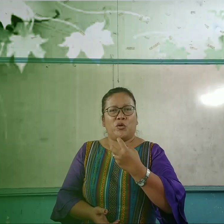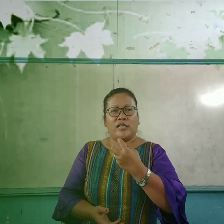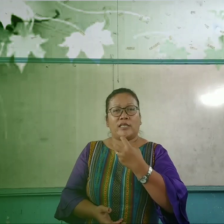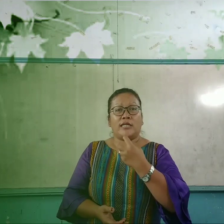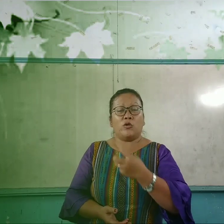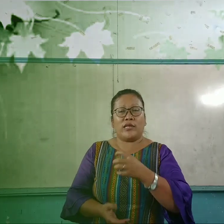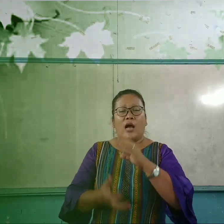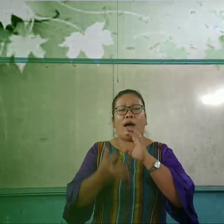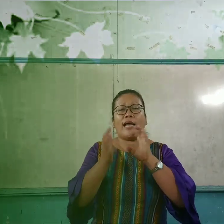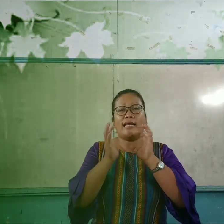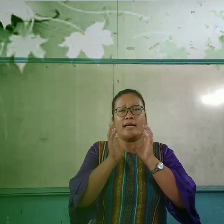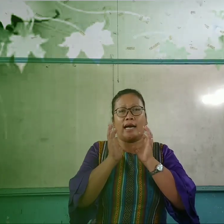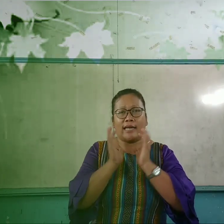pembentukan sel diawali dari